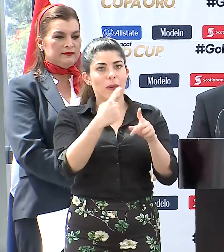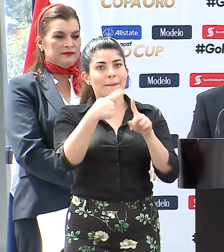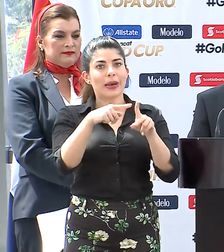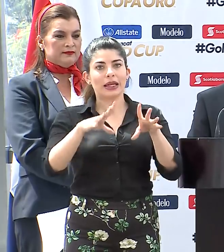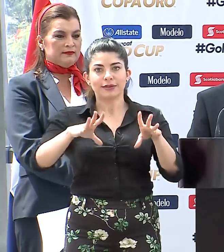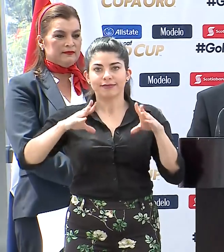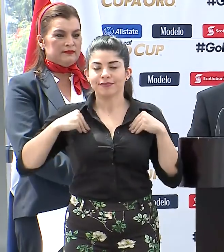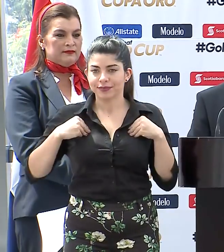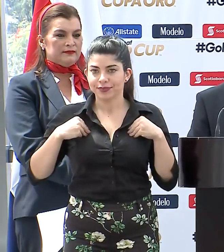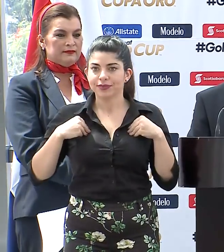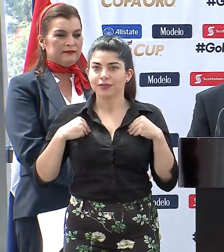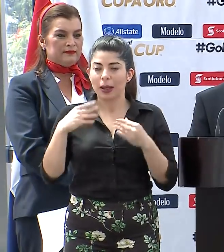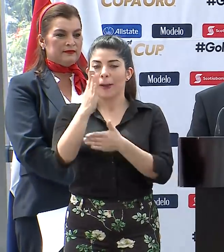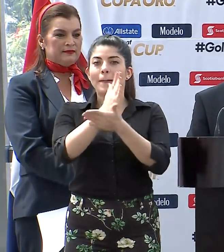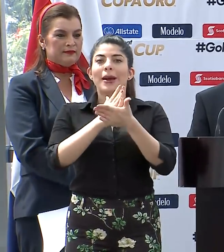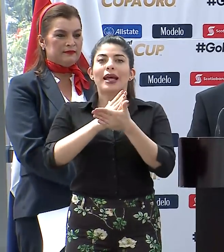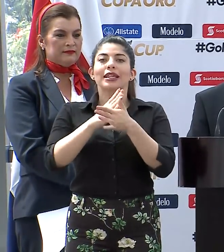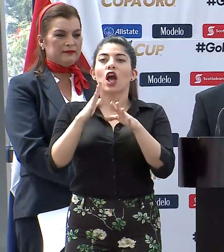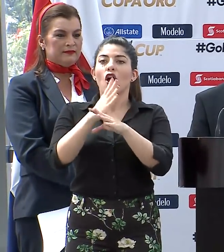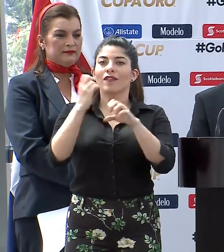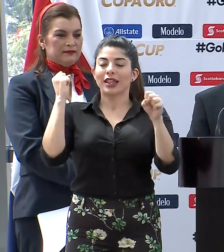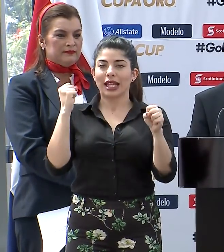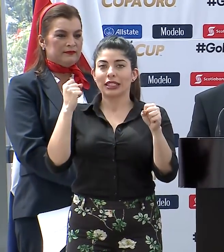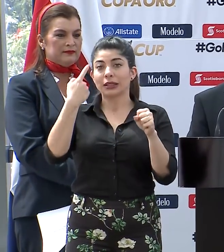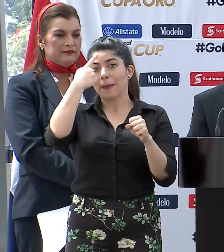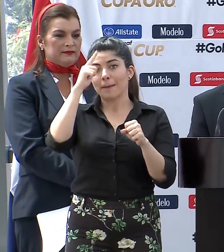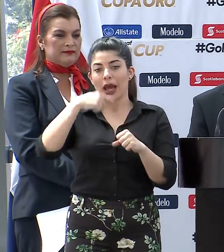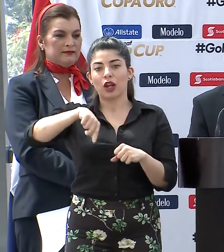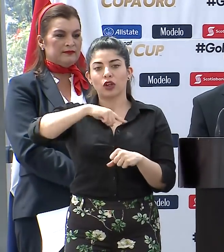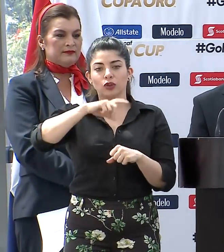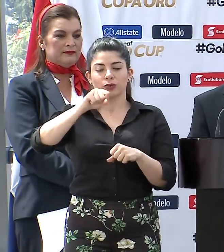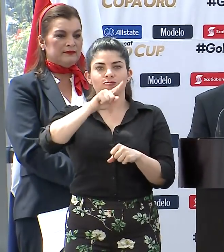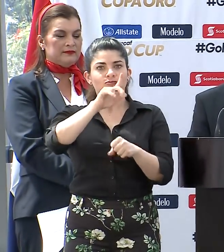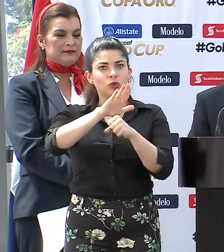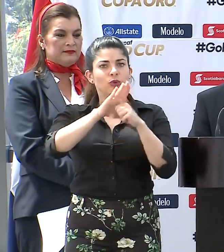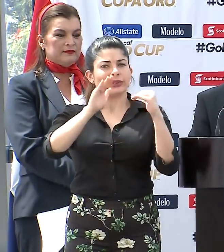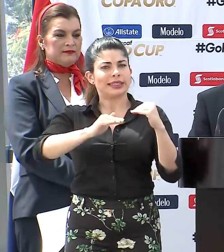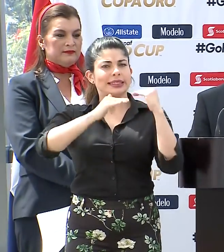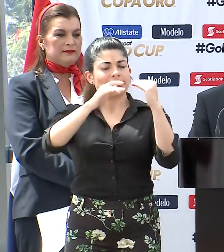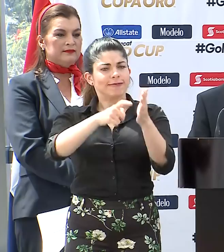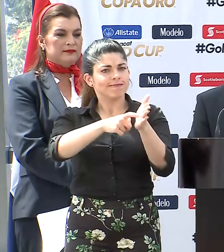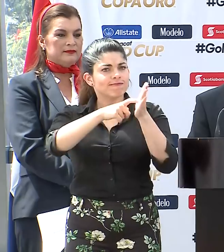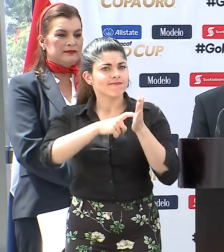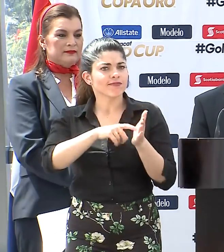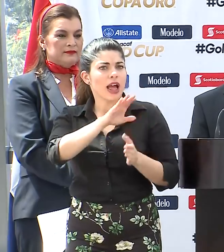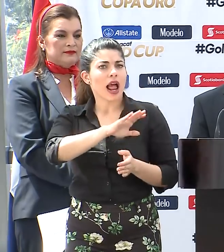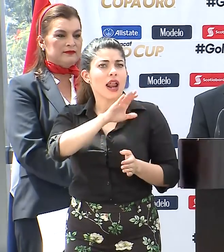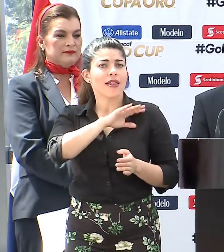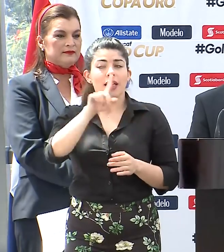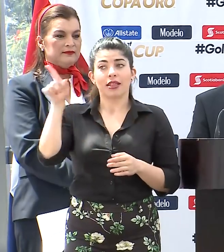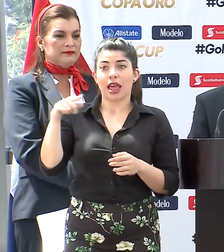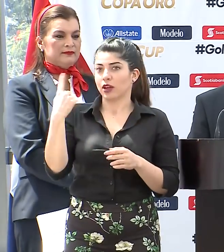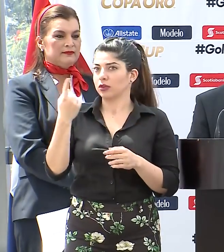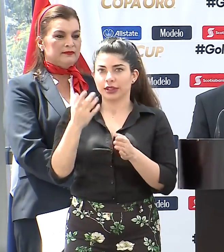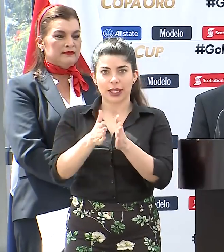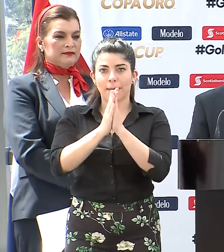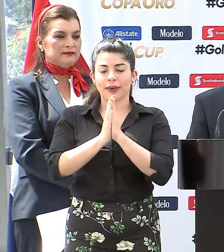aceptación por parte de la Confederación para cumplir con los altos estándares de calidad que se exigen.